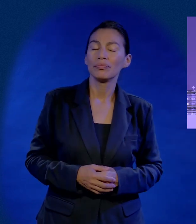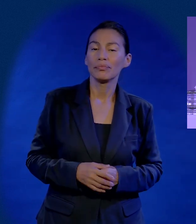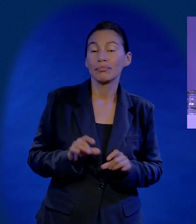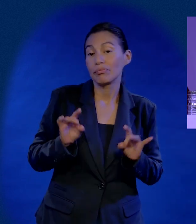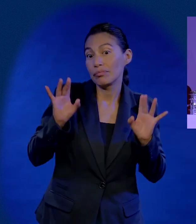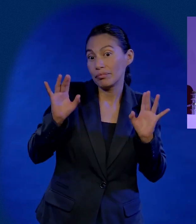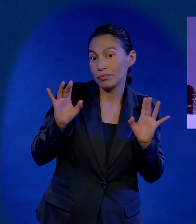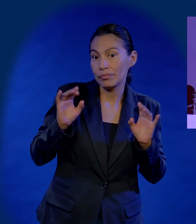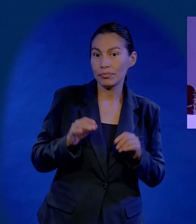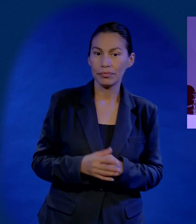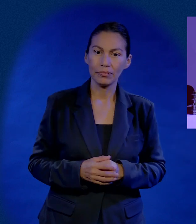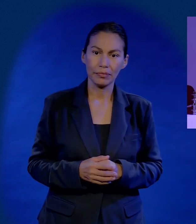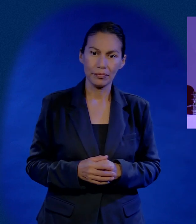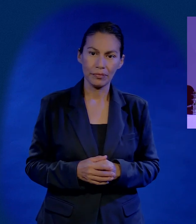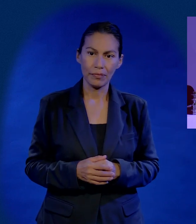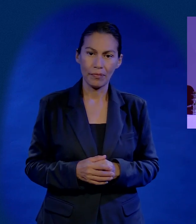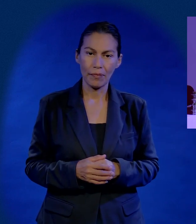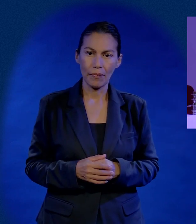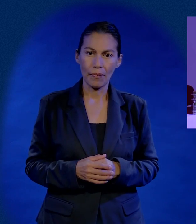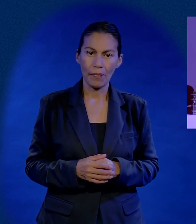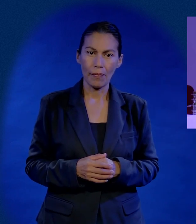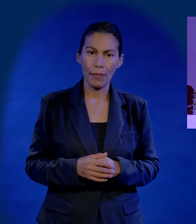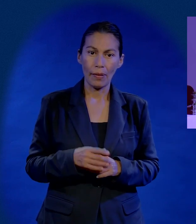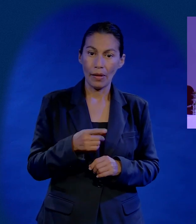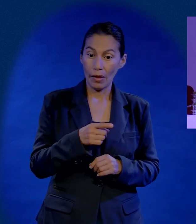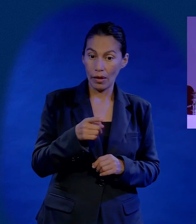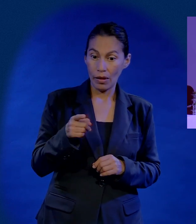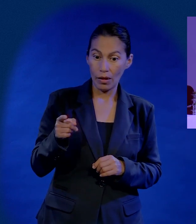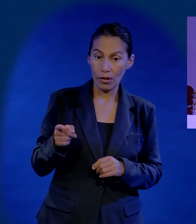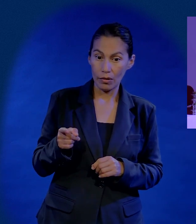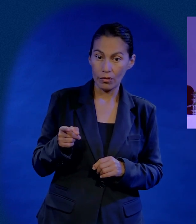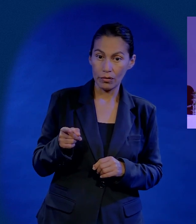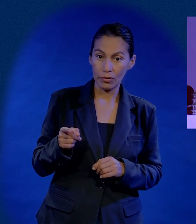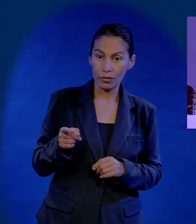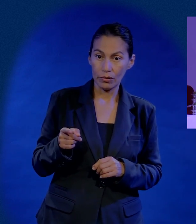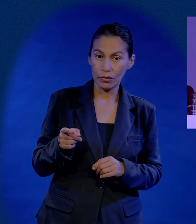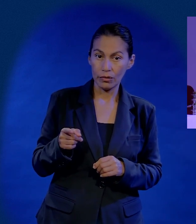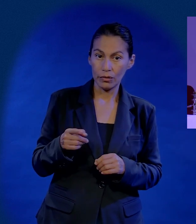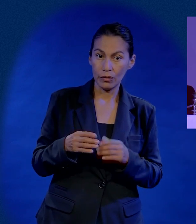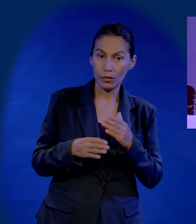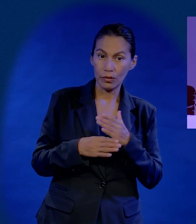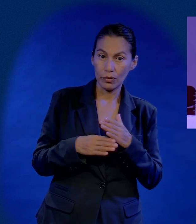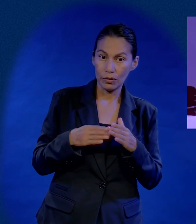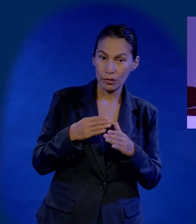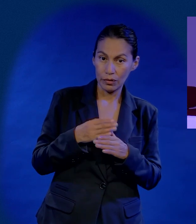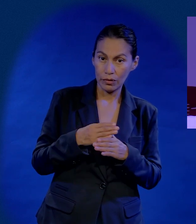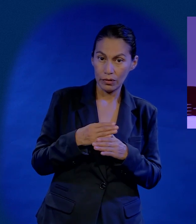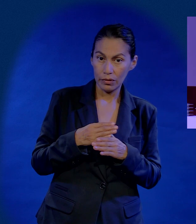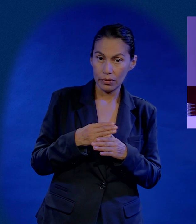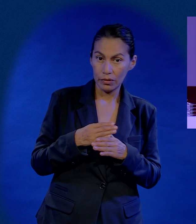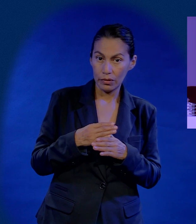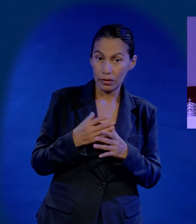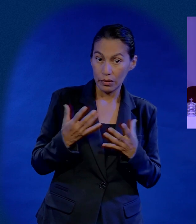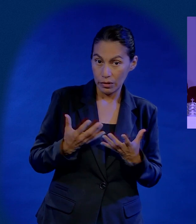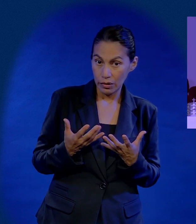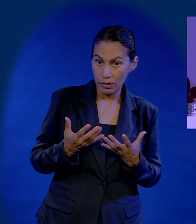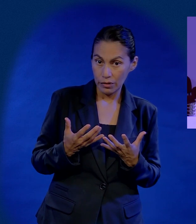Mucho. Un día empecé a darme cuenta que ellos hacían algunas